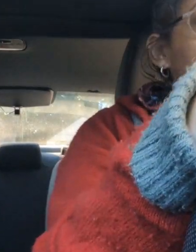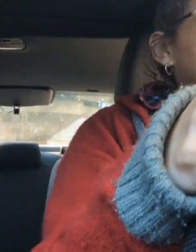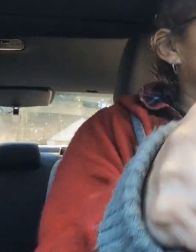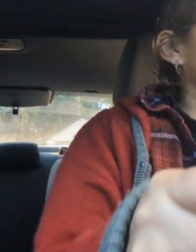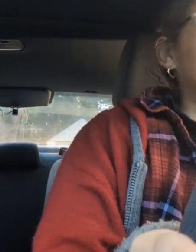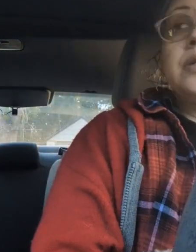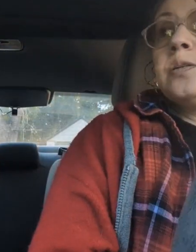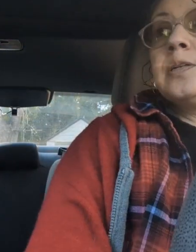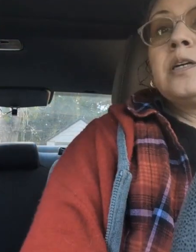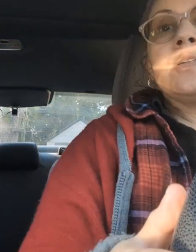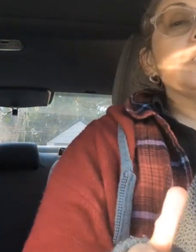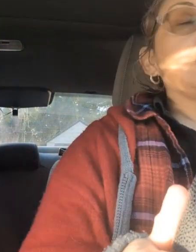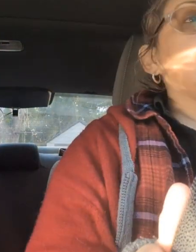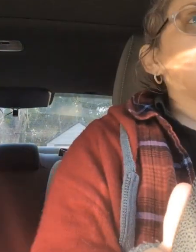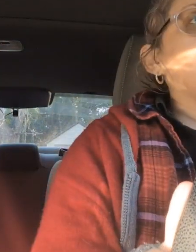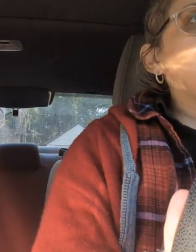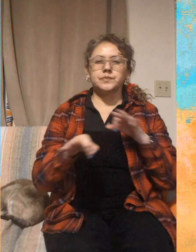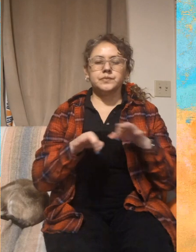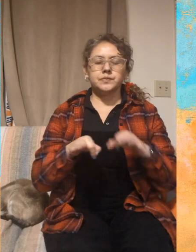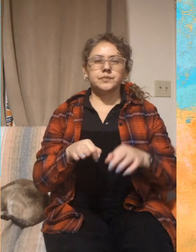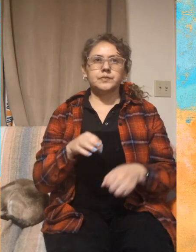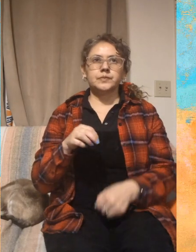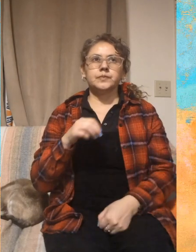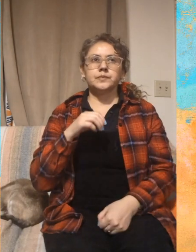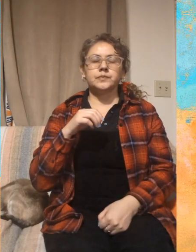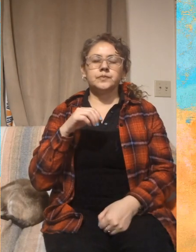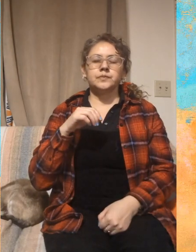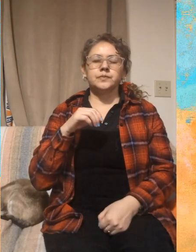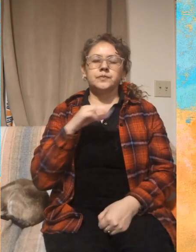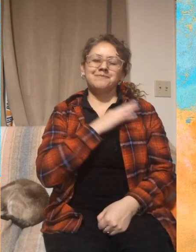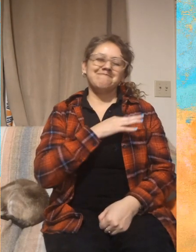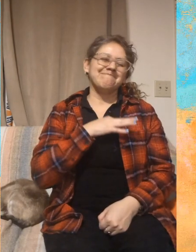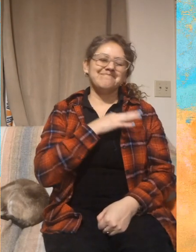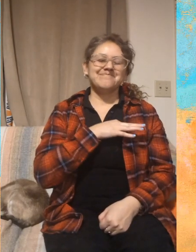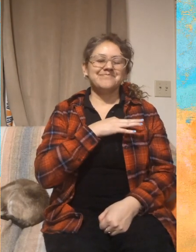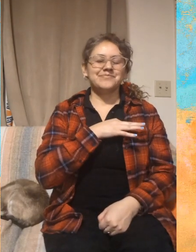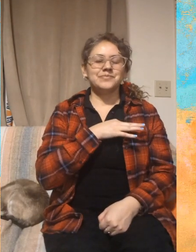Okay, finalmente he logrado salir de casa.